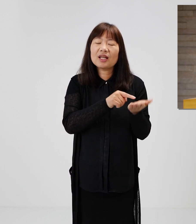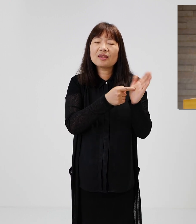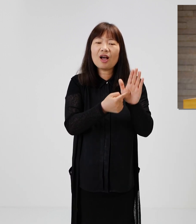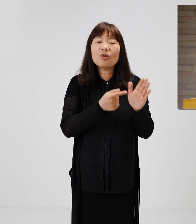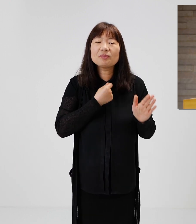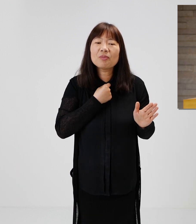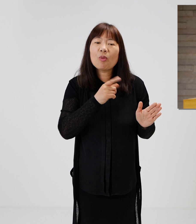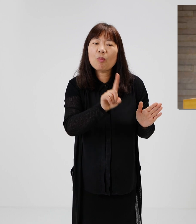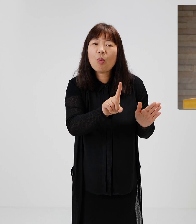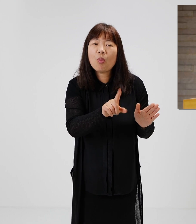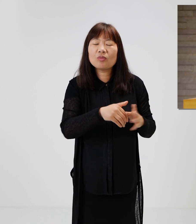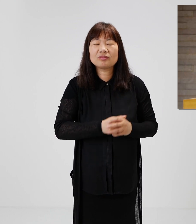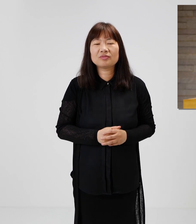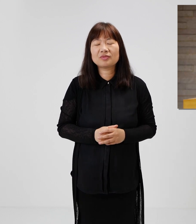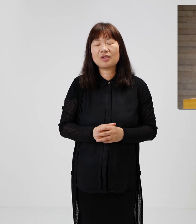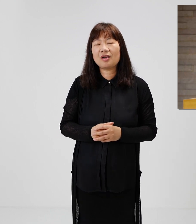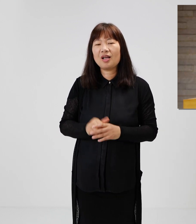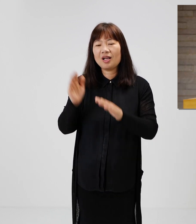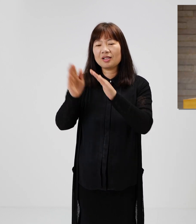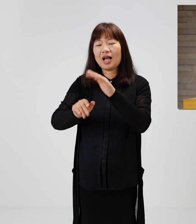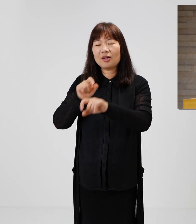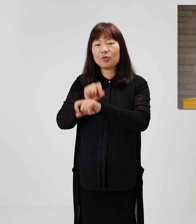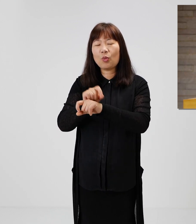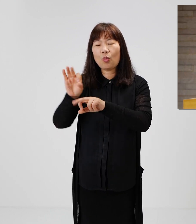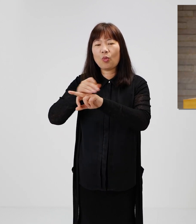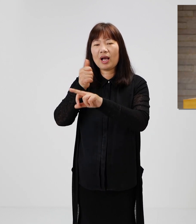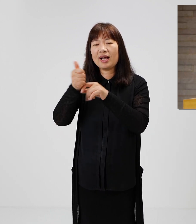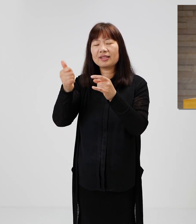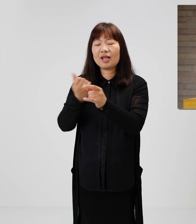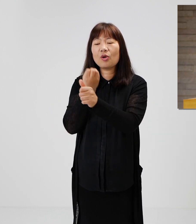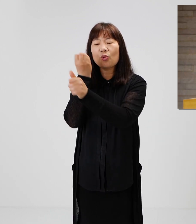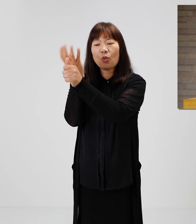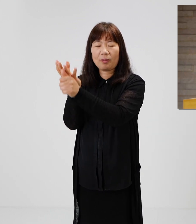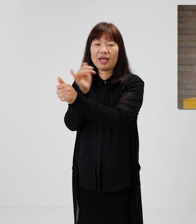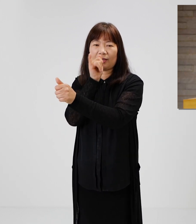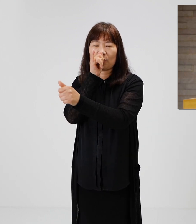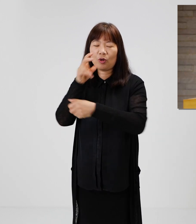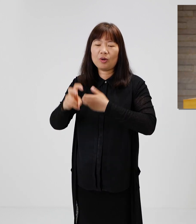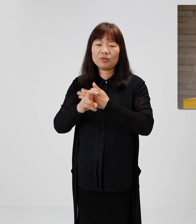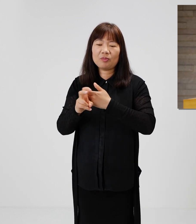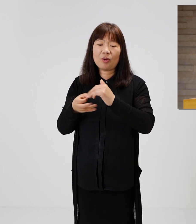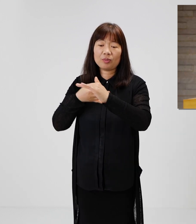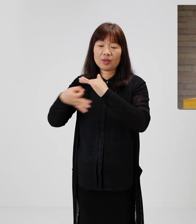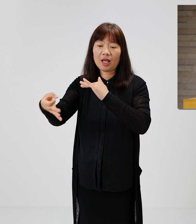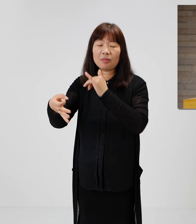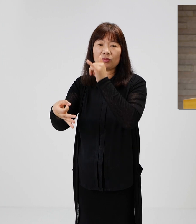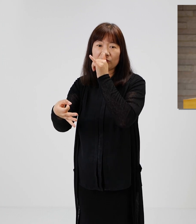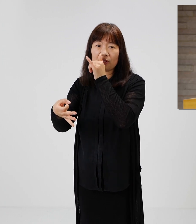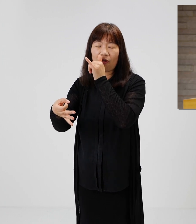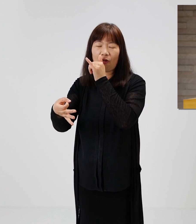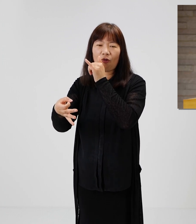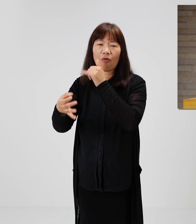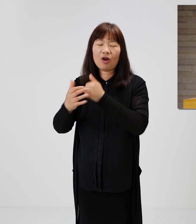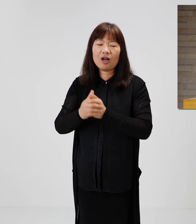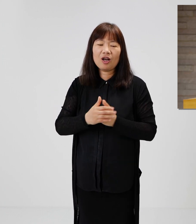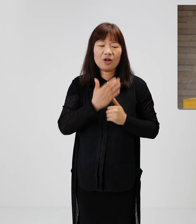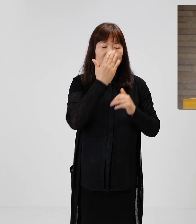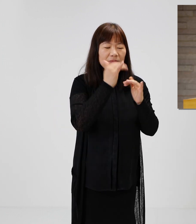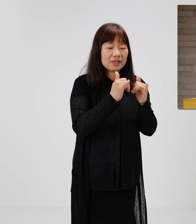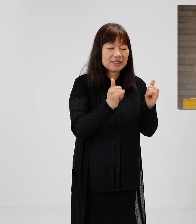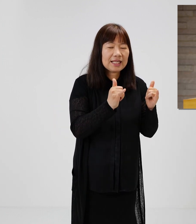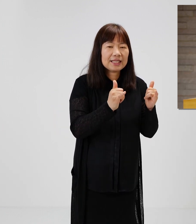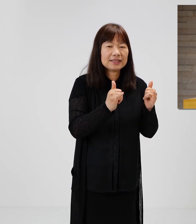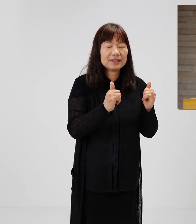고발하고 관공서에다가 왕실에다가 뇌물까지 져가면서 유다